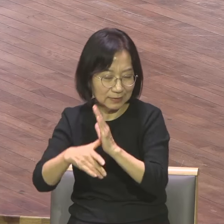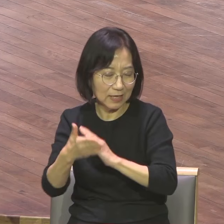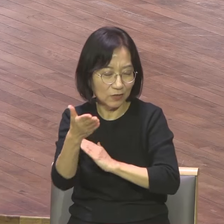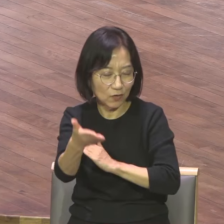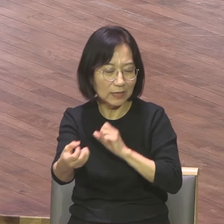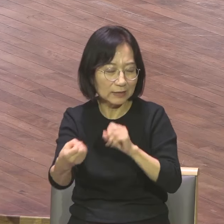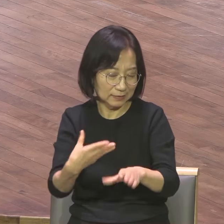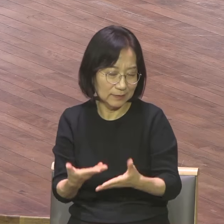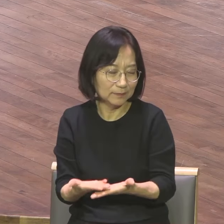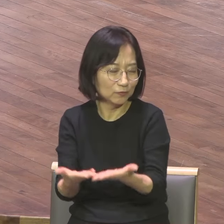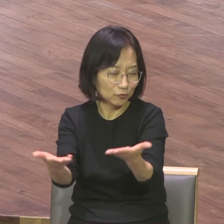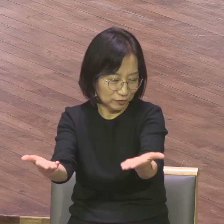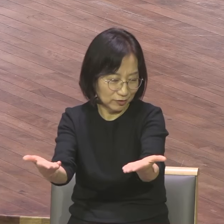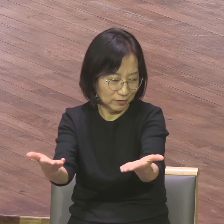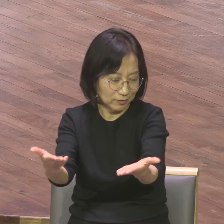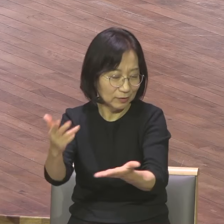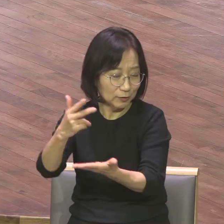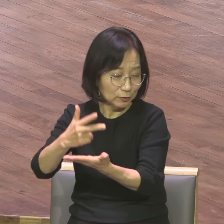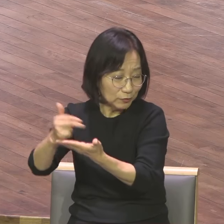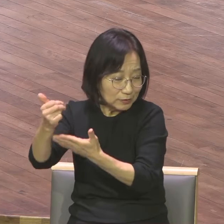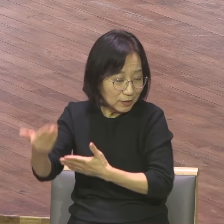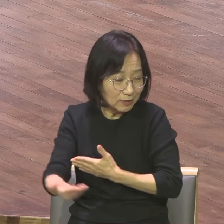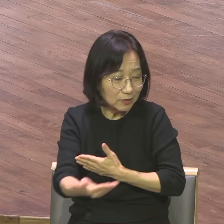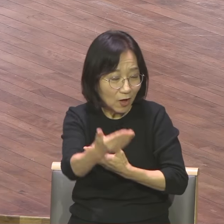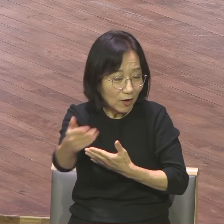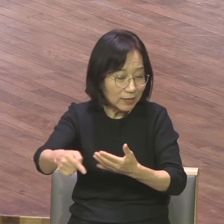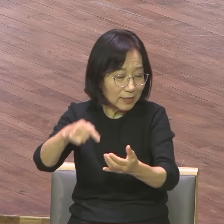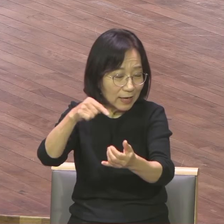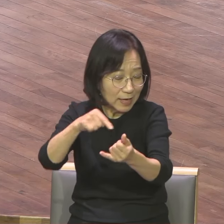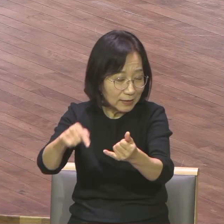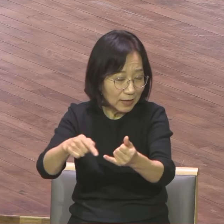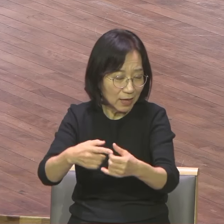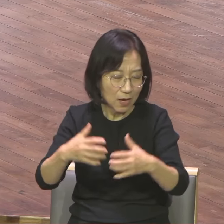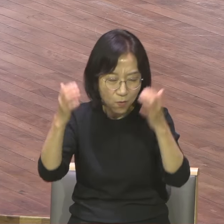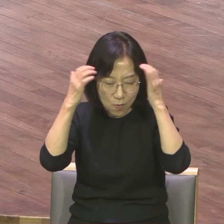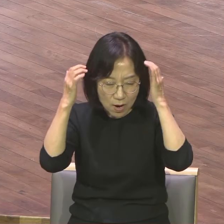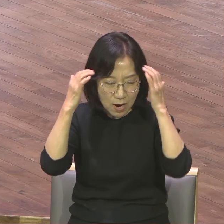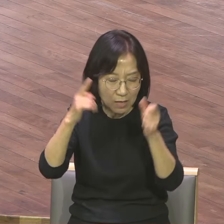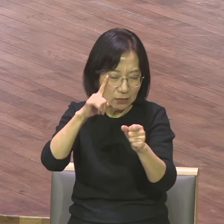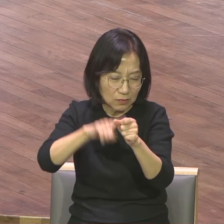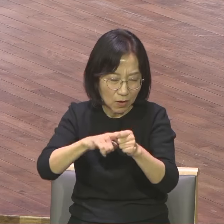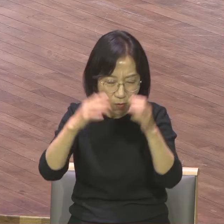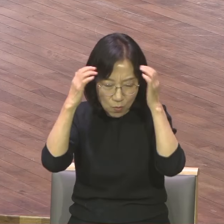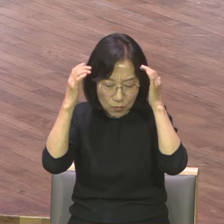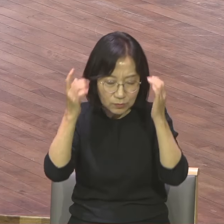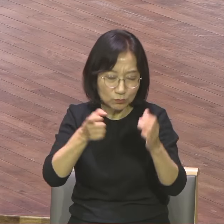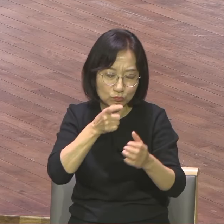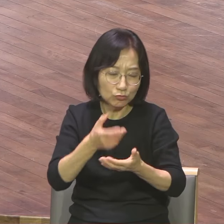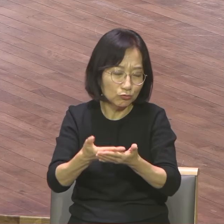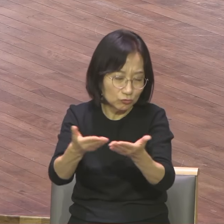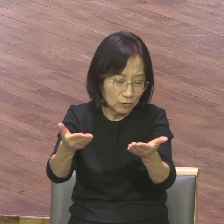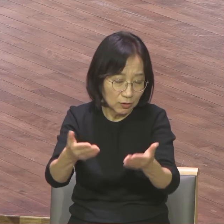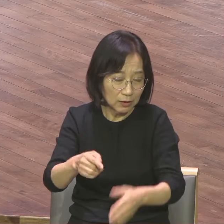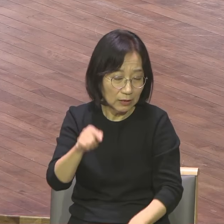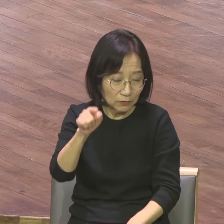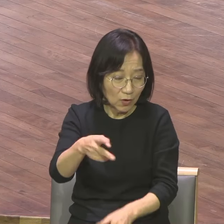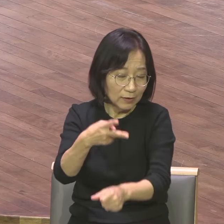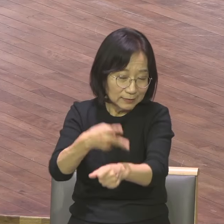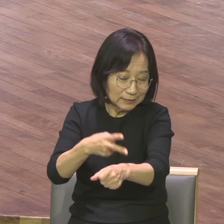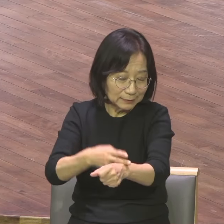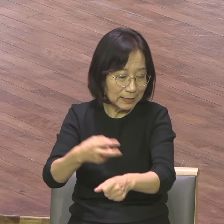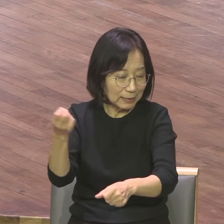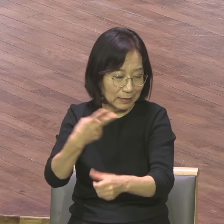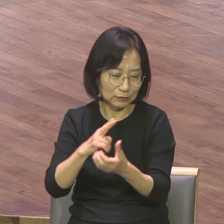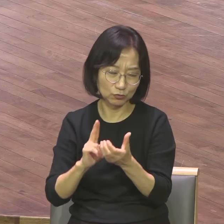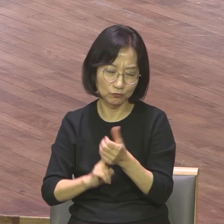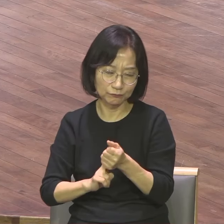때에 내게 응답하시리라. 주께서 너에게 환난의 떡과 고생의 물을 주시나 내 서성은